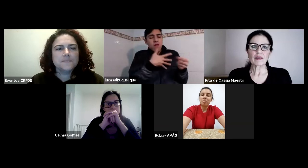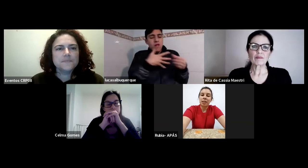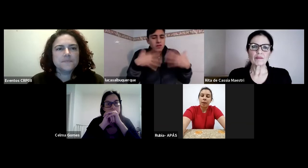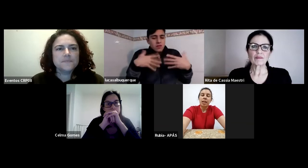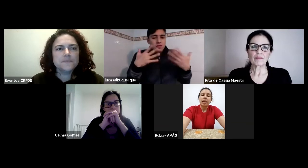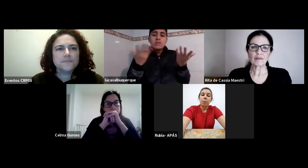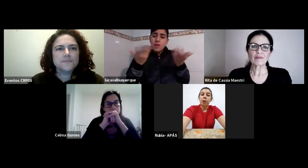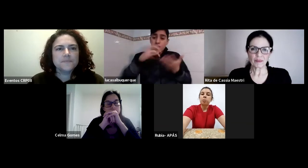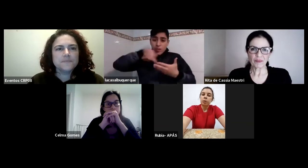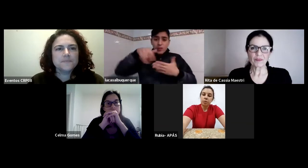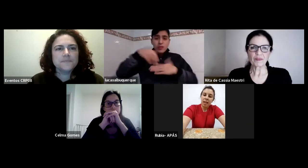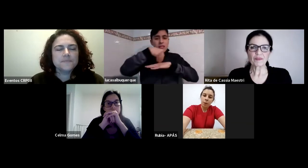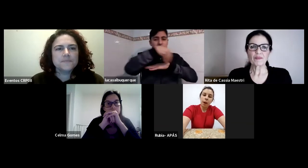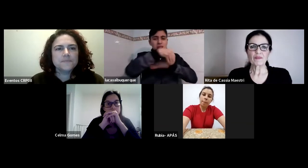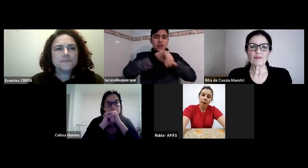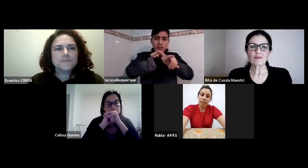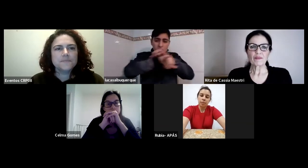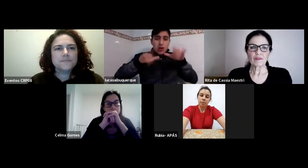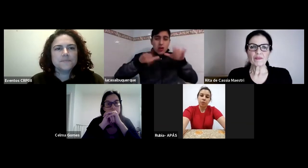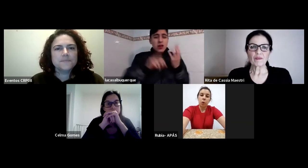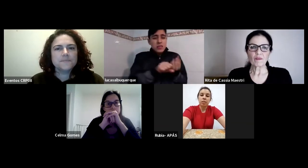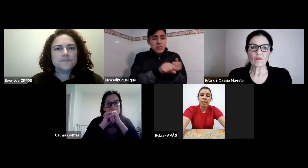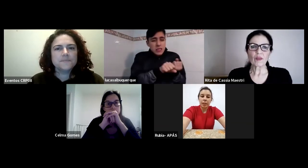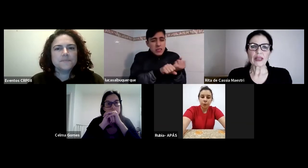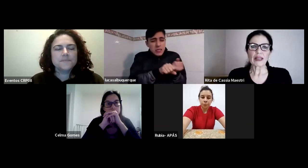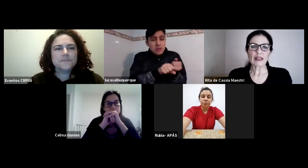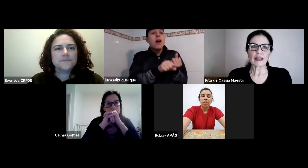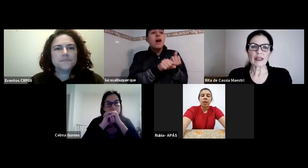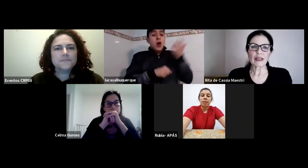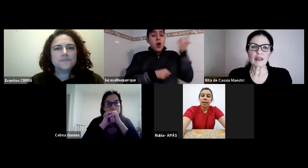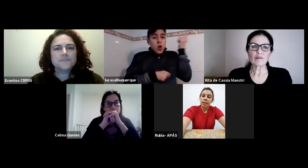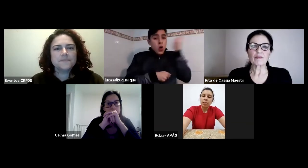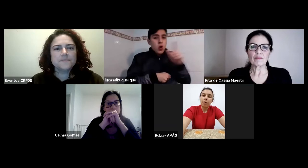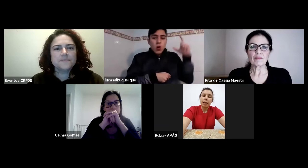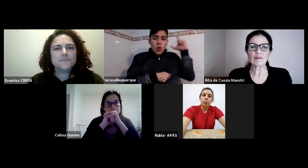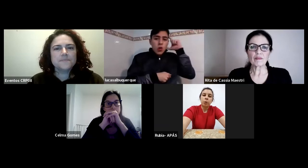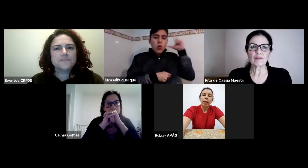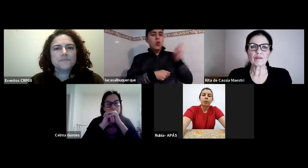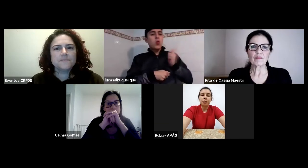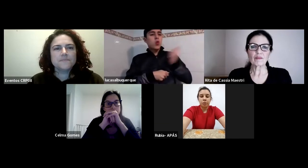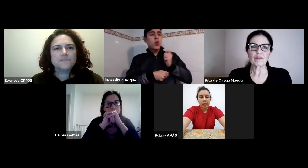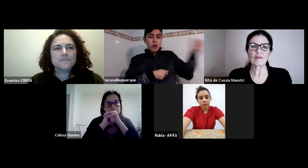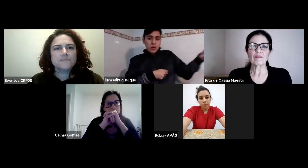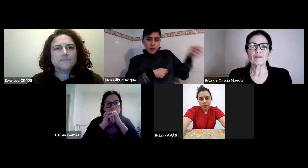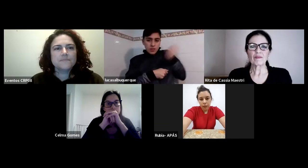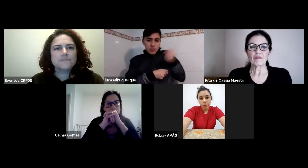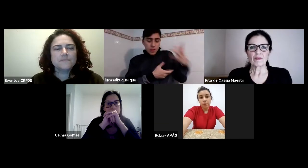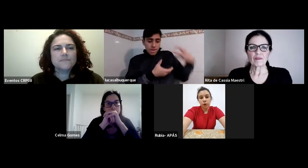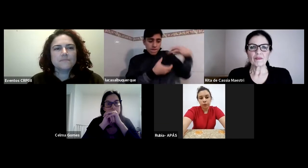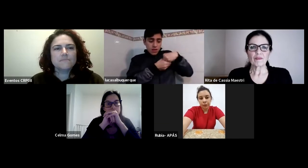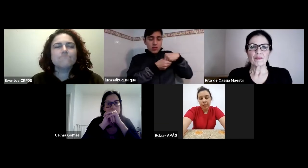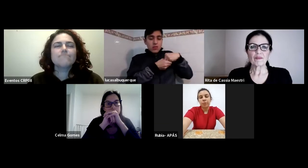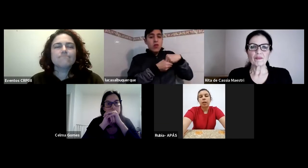e divulgar que depois de muito tempo a Paz conseguiu trazer novamente para o quadro de funcionários profissional